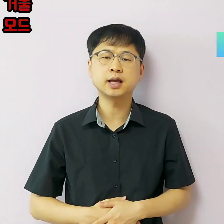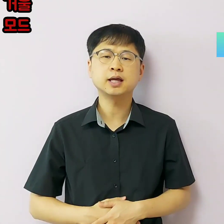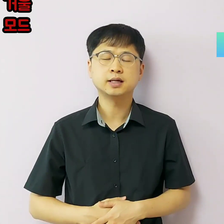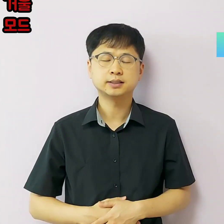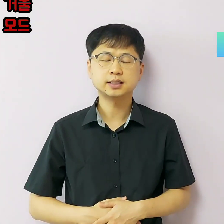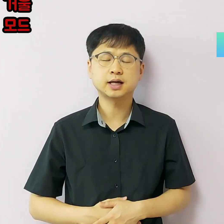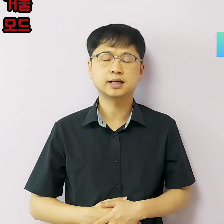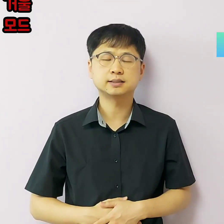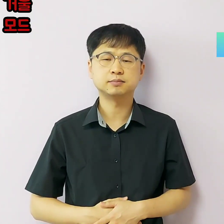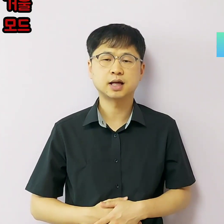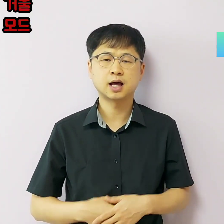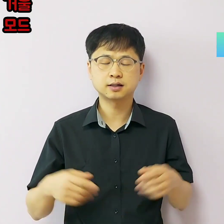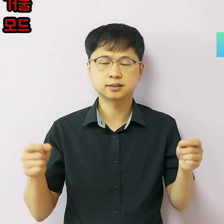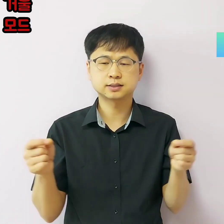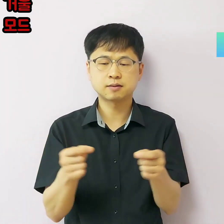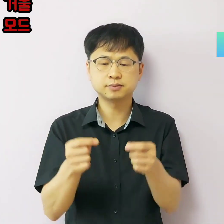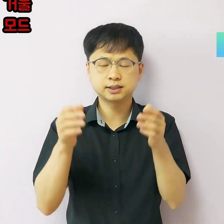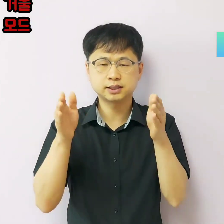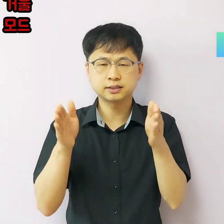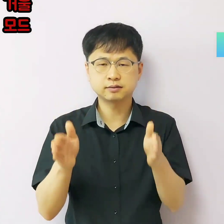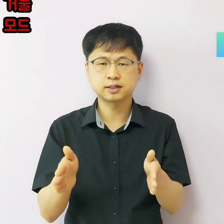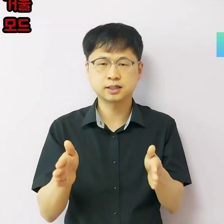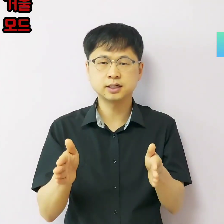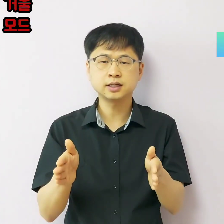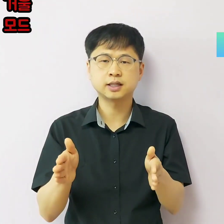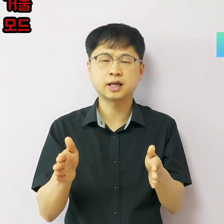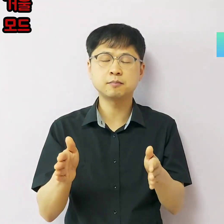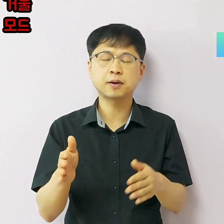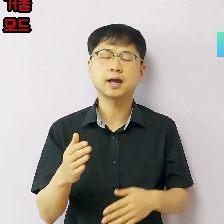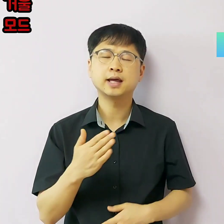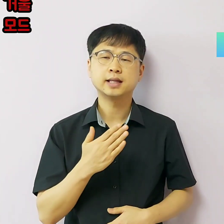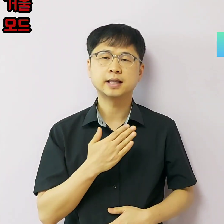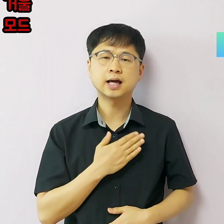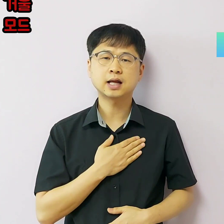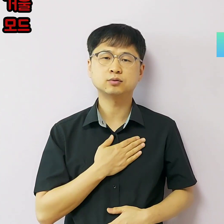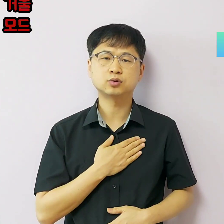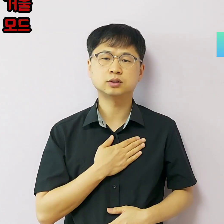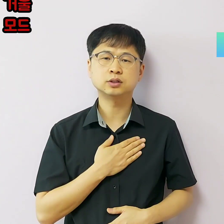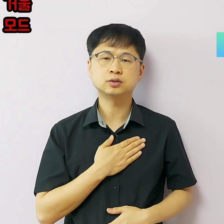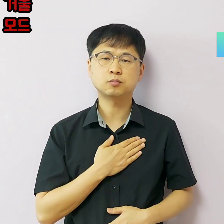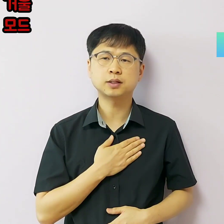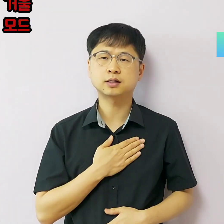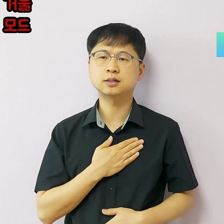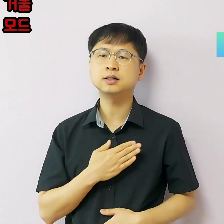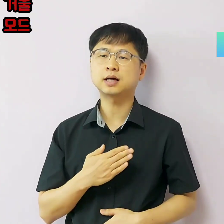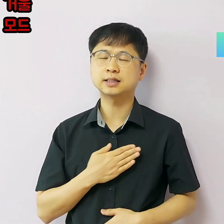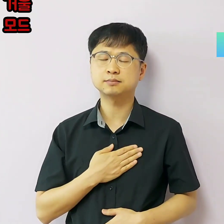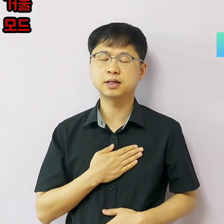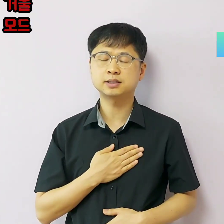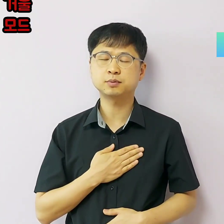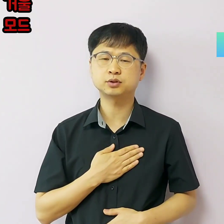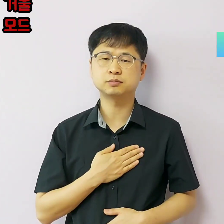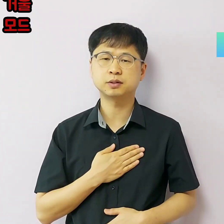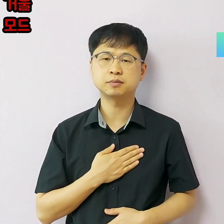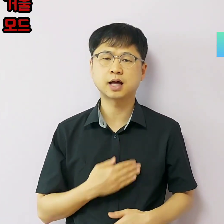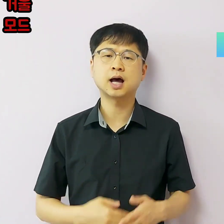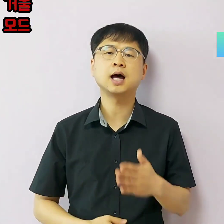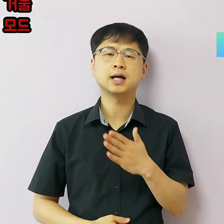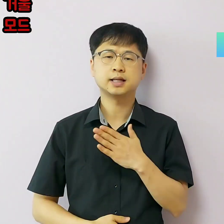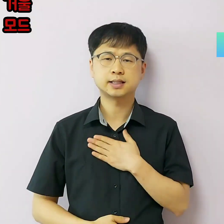때문에 생략하였습니다. 그래서 잠시 여기 내 옆에, 나라는 수어는 손바닥을 가슴에 짚어주시면 됩니다.